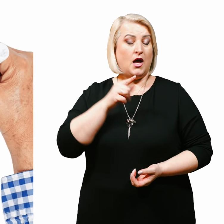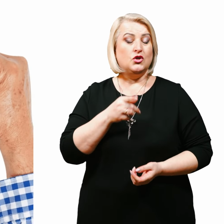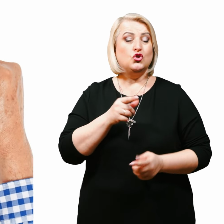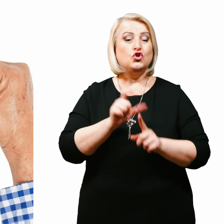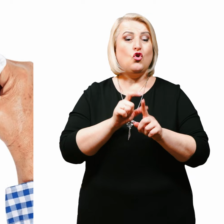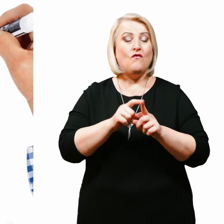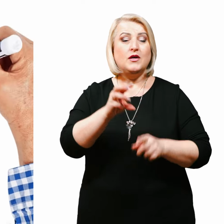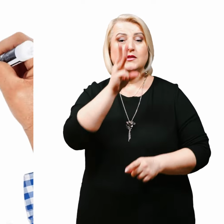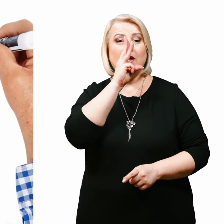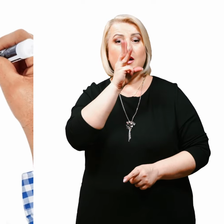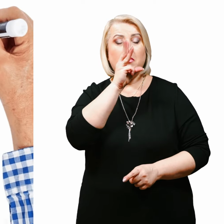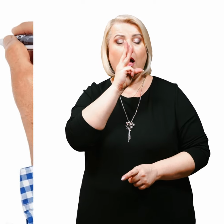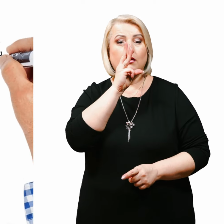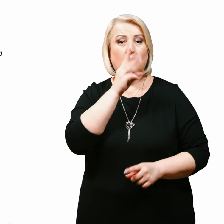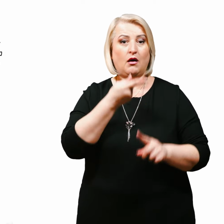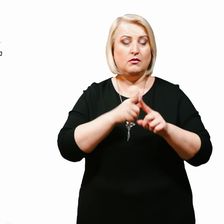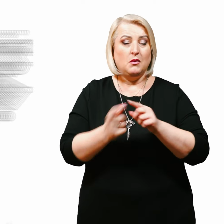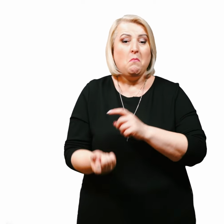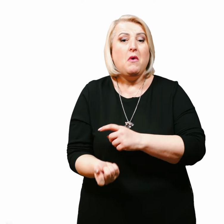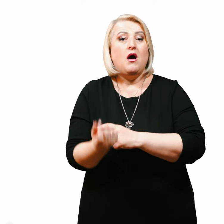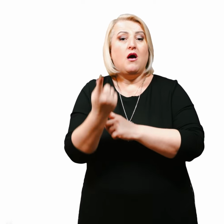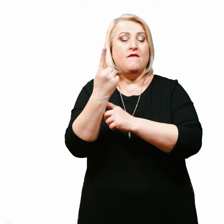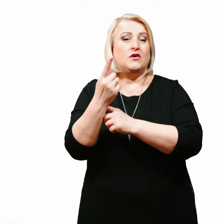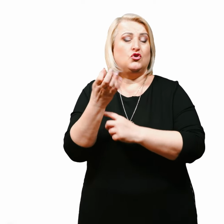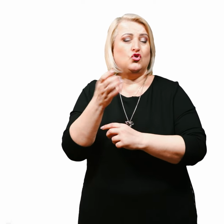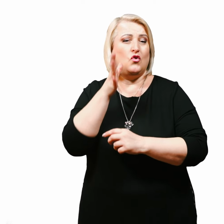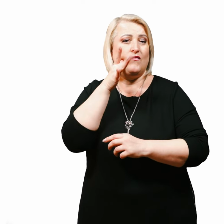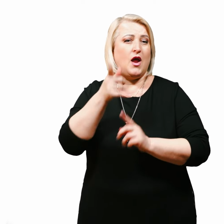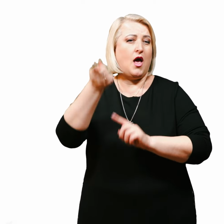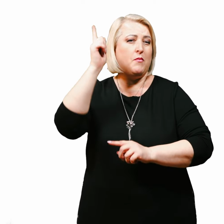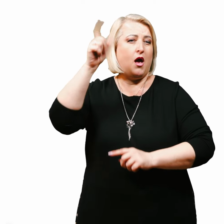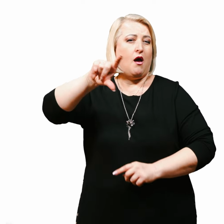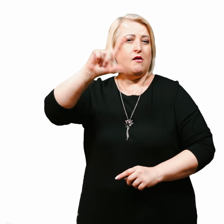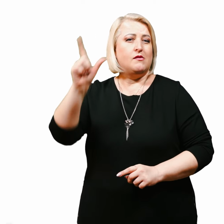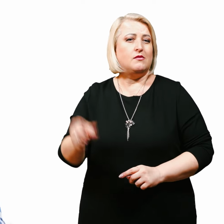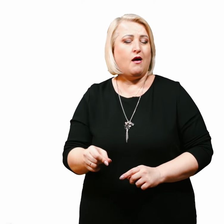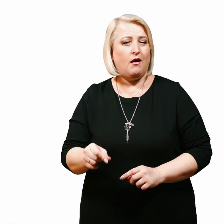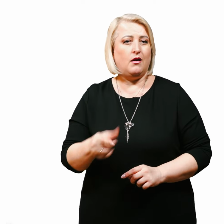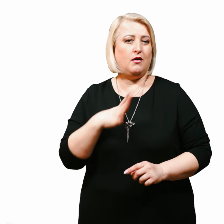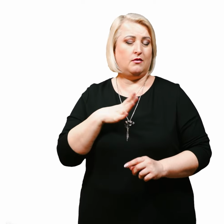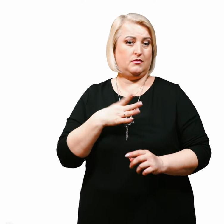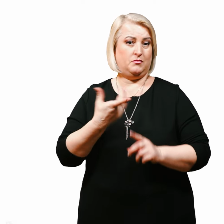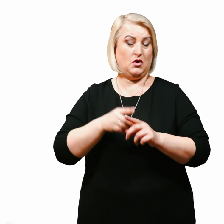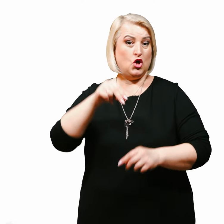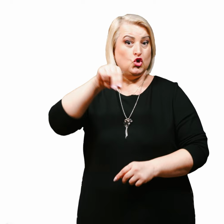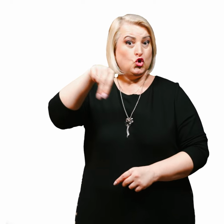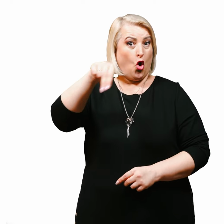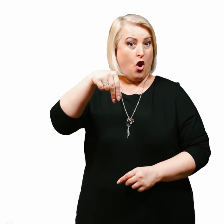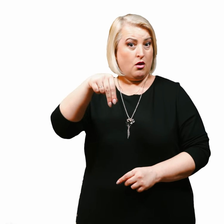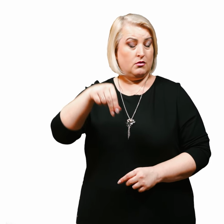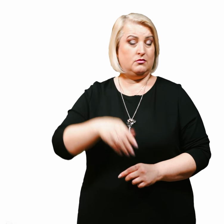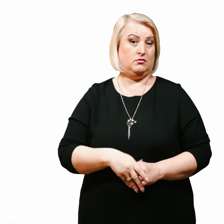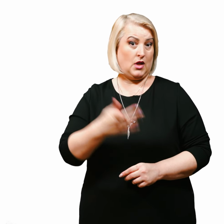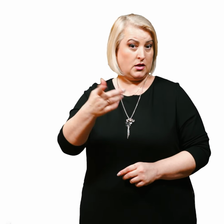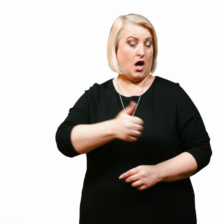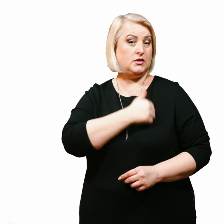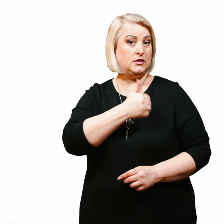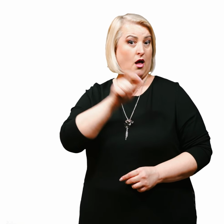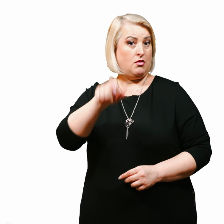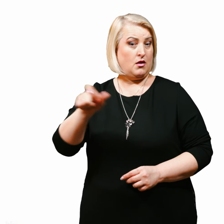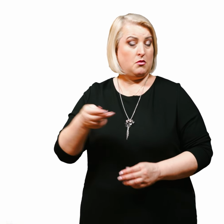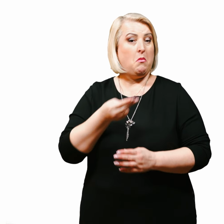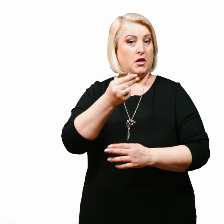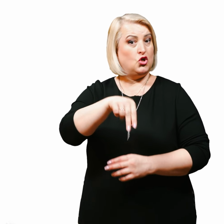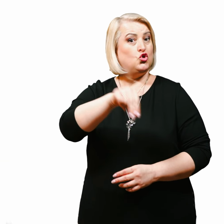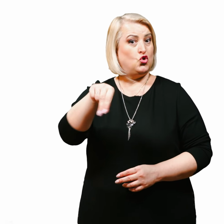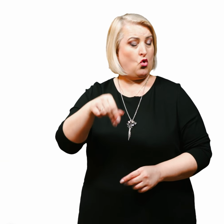«зарплата» – «салариус» – родом из Римской империи и происходит от слова «соль». Тогда солдатам платили солью